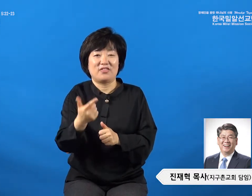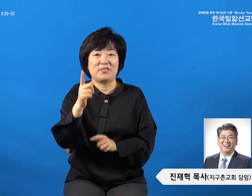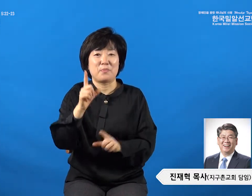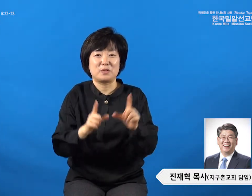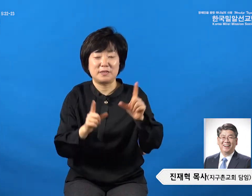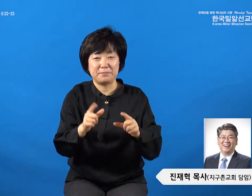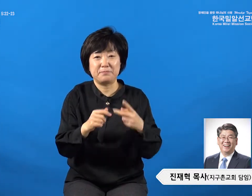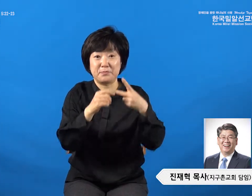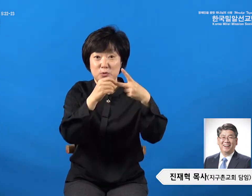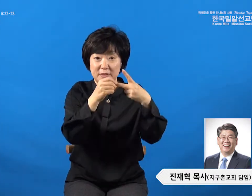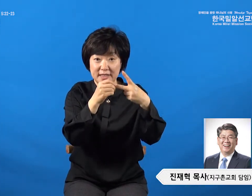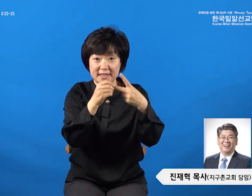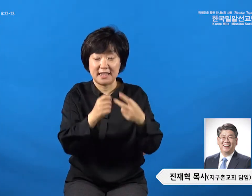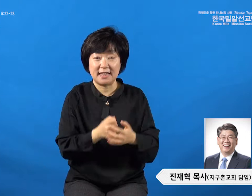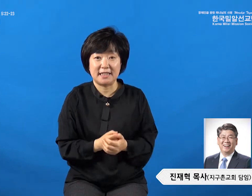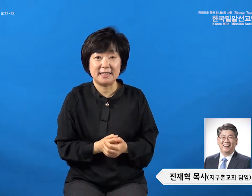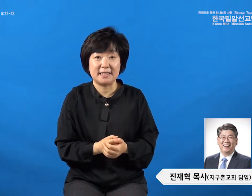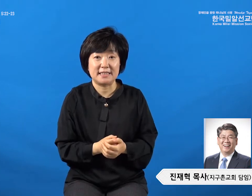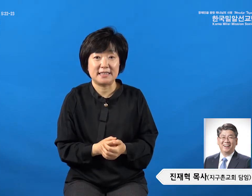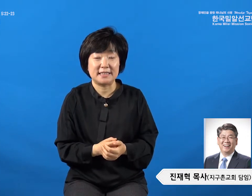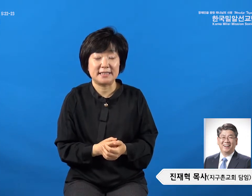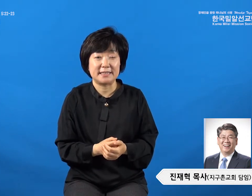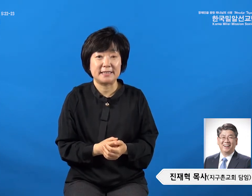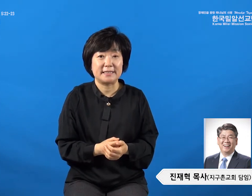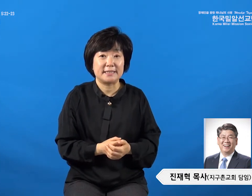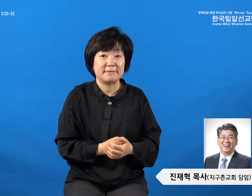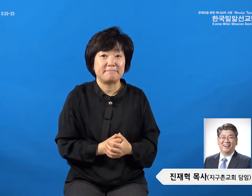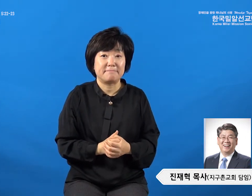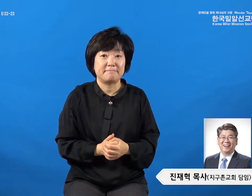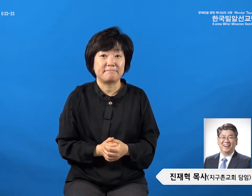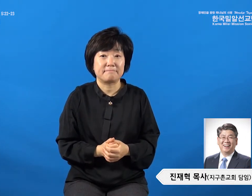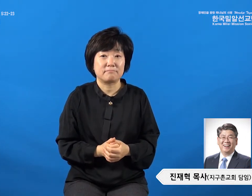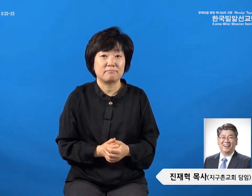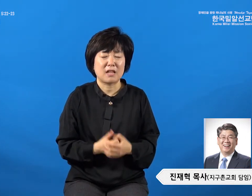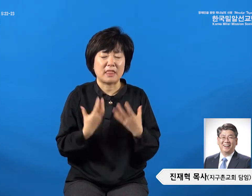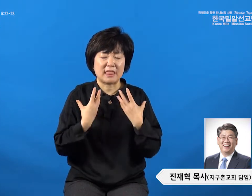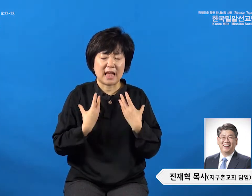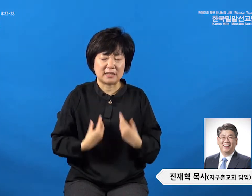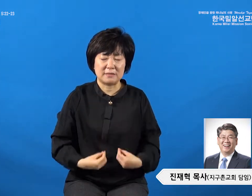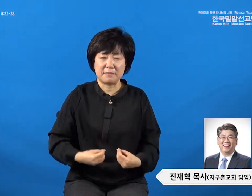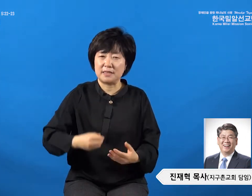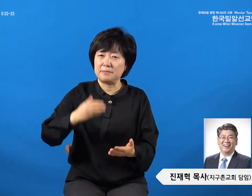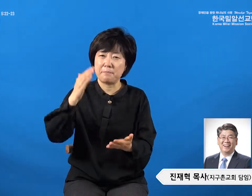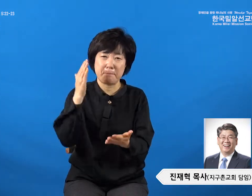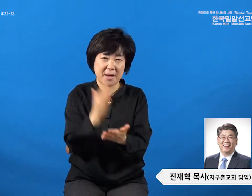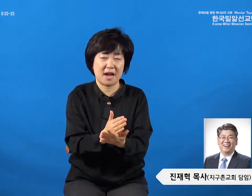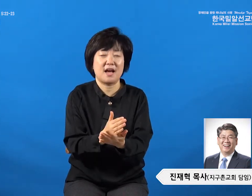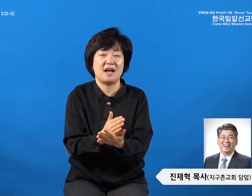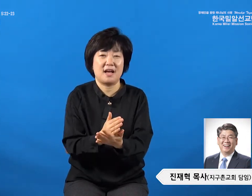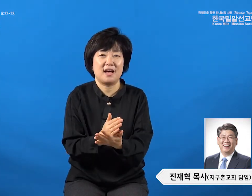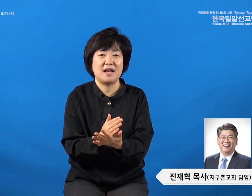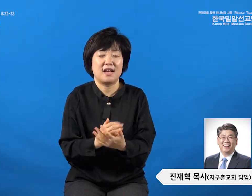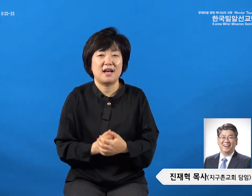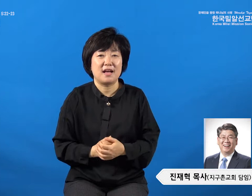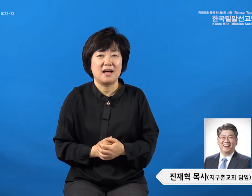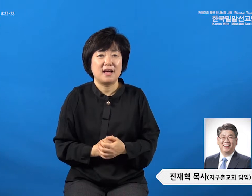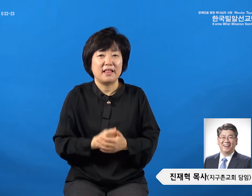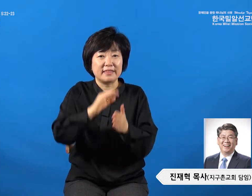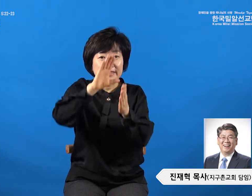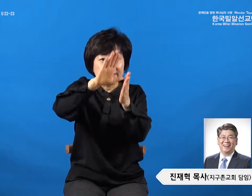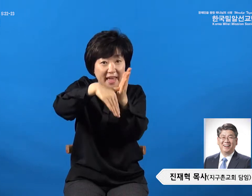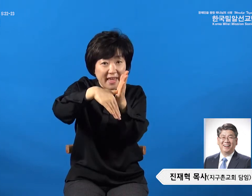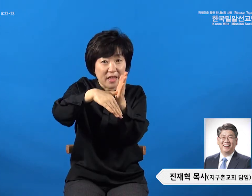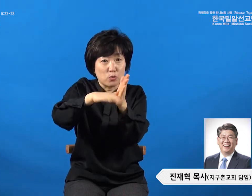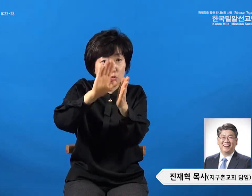말씀하고 있습니다. 두 번째 말씀의 적용입니다. 낙심하지 말아야